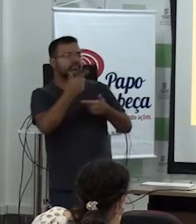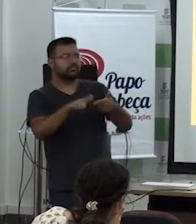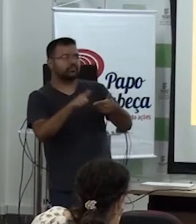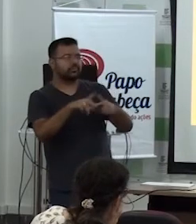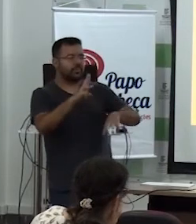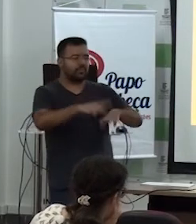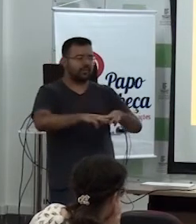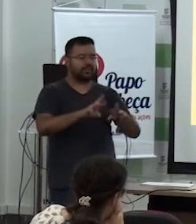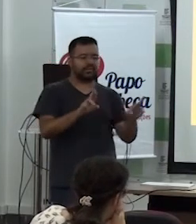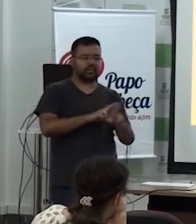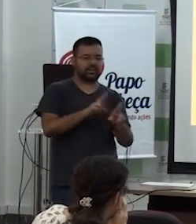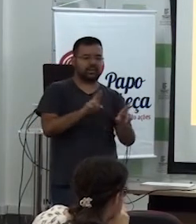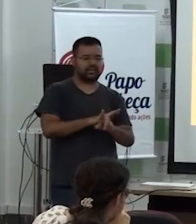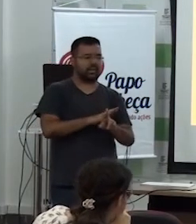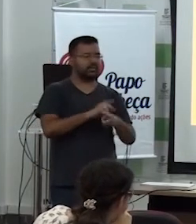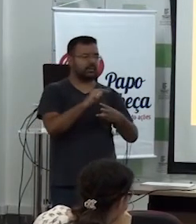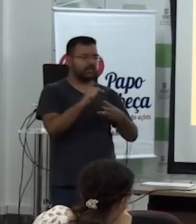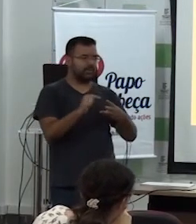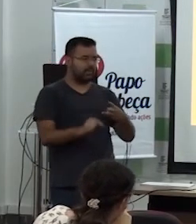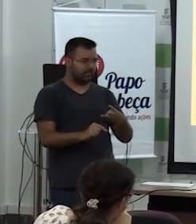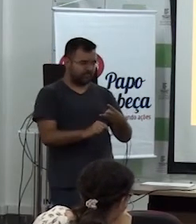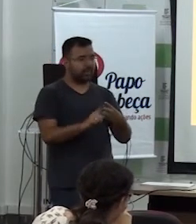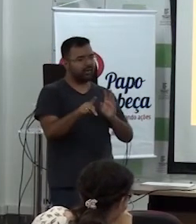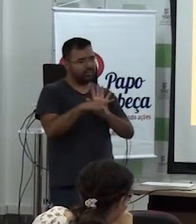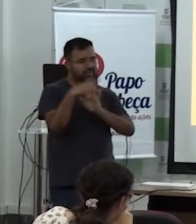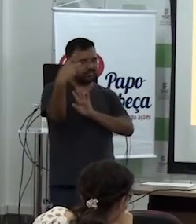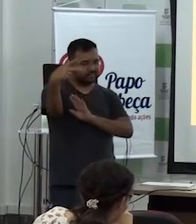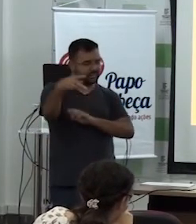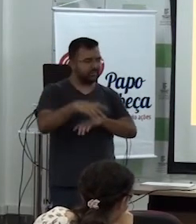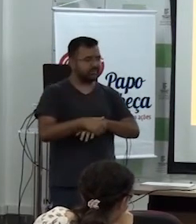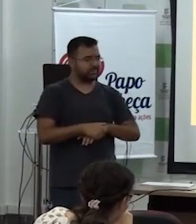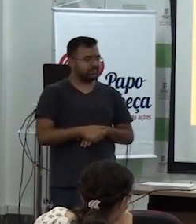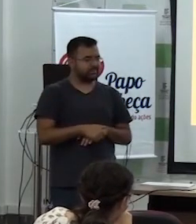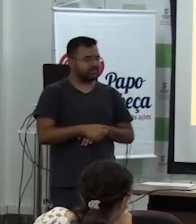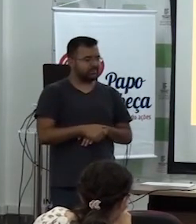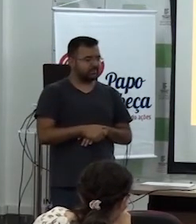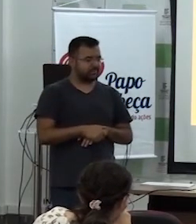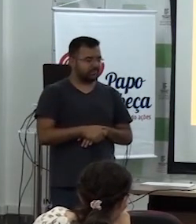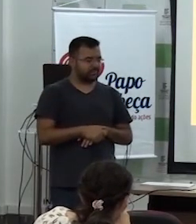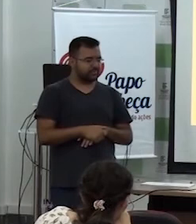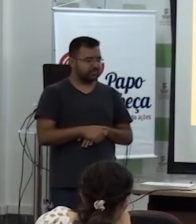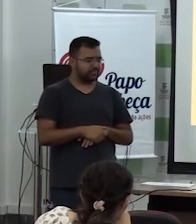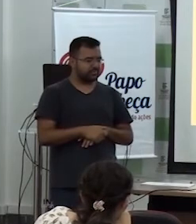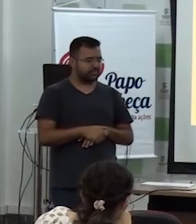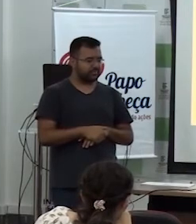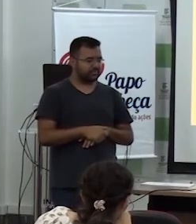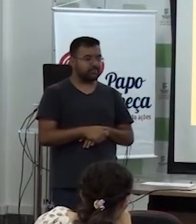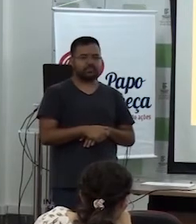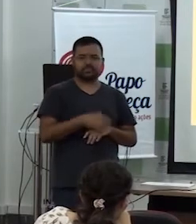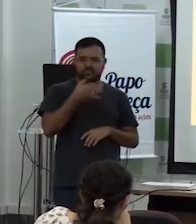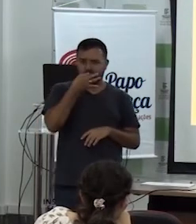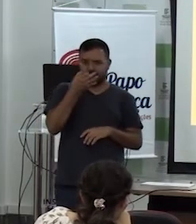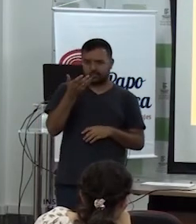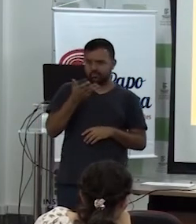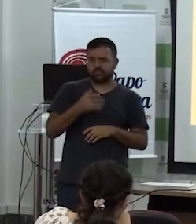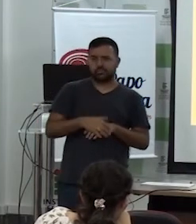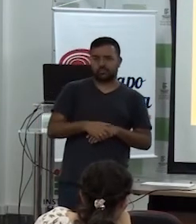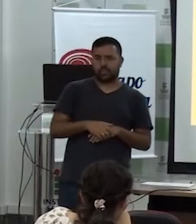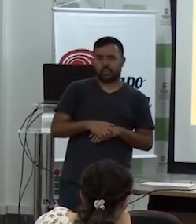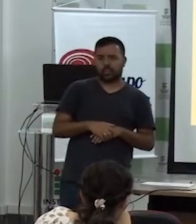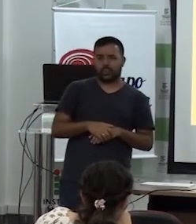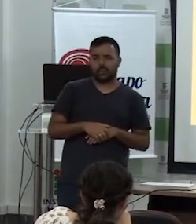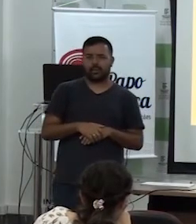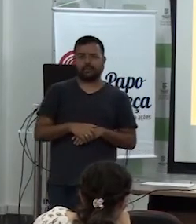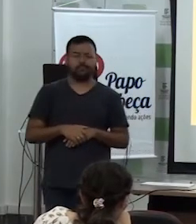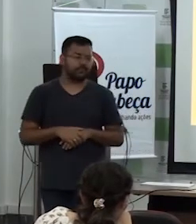de relações e vídeos digitais como uma solução visual para problemas de matemática pós-doutorado. Comentar um pouquinho, Maria Bicicleta, esses